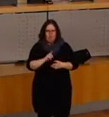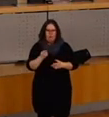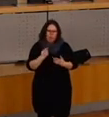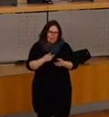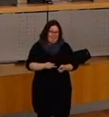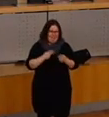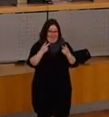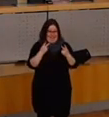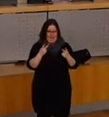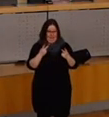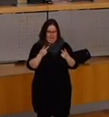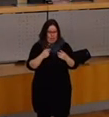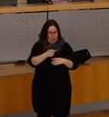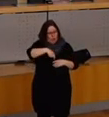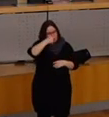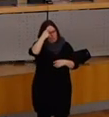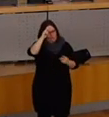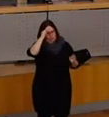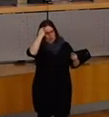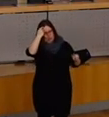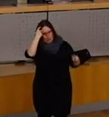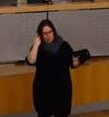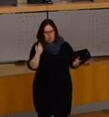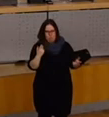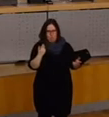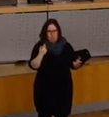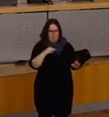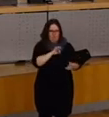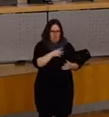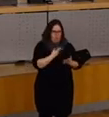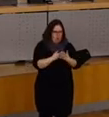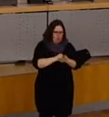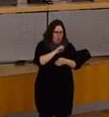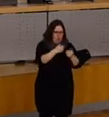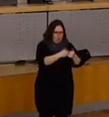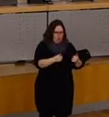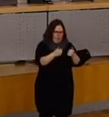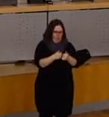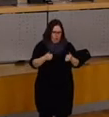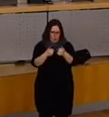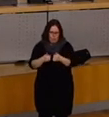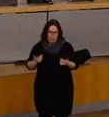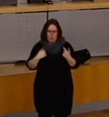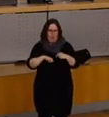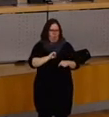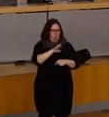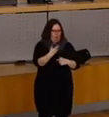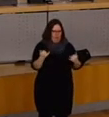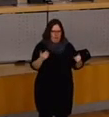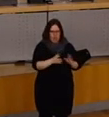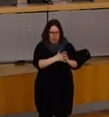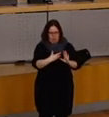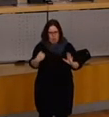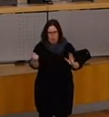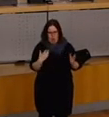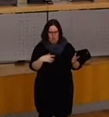wichtig sein dass das bewusstsein verändert wird für eben dieses müllproblem und da